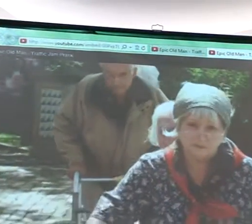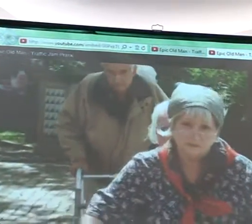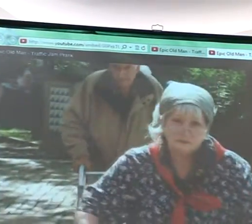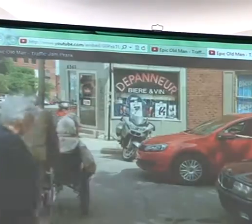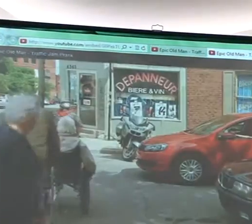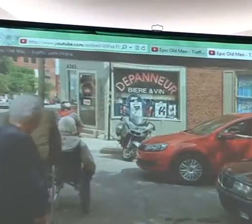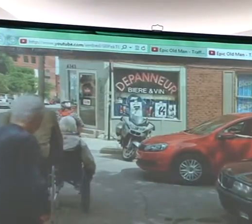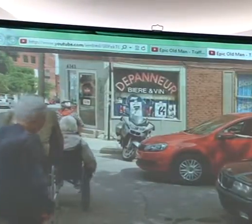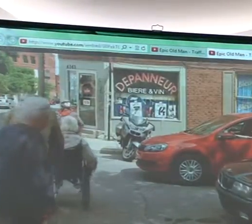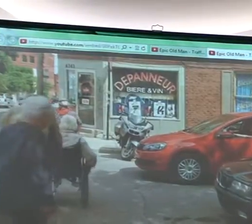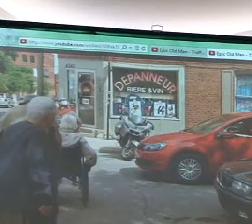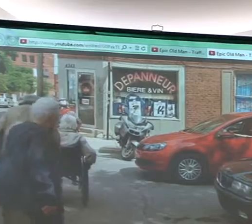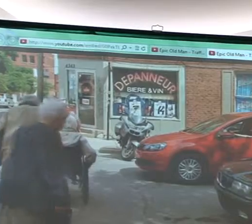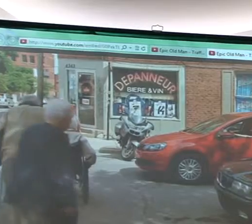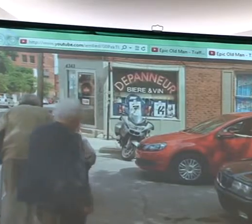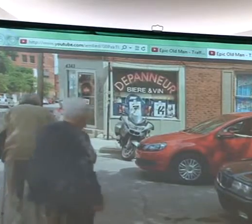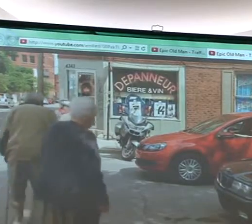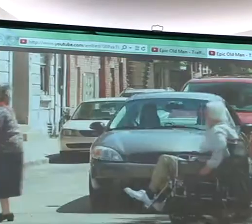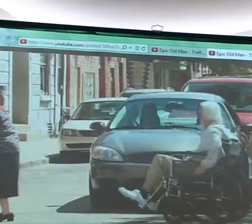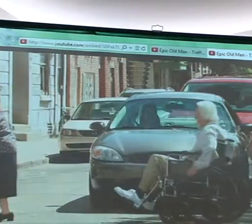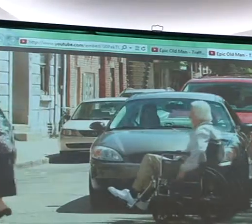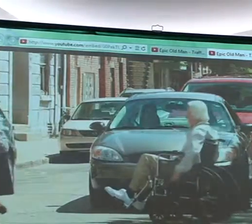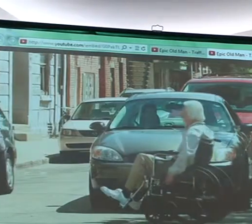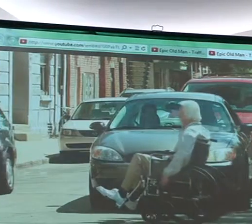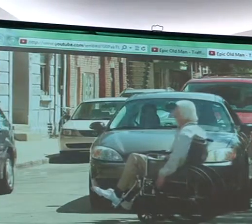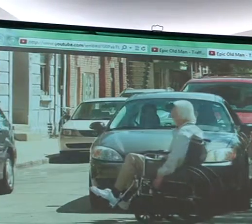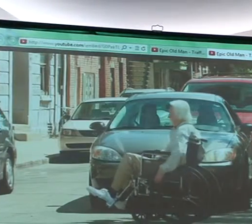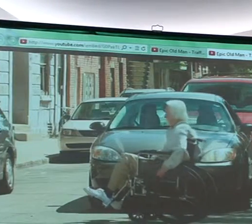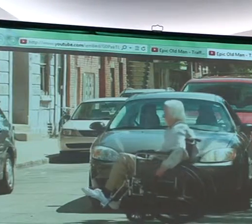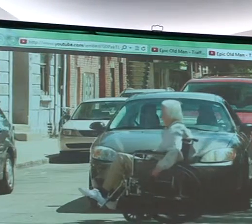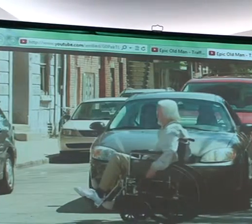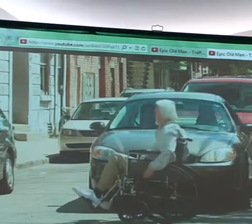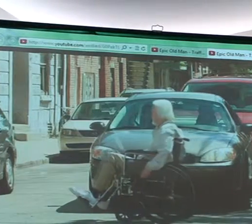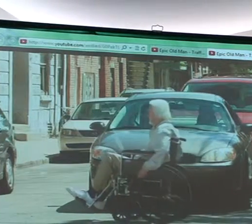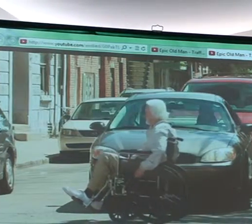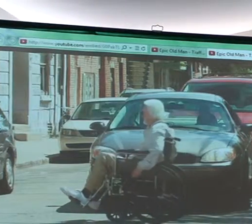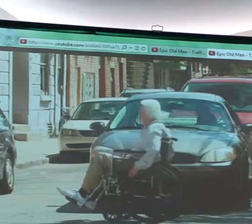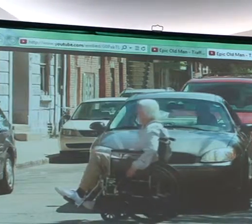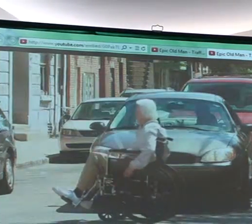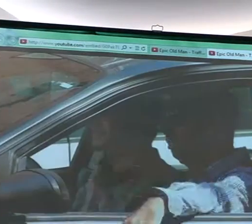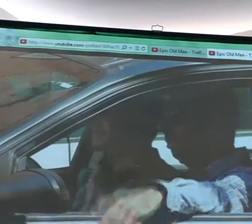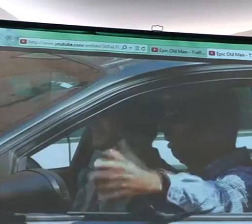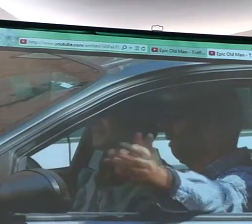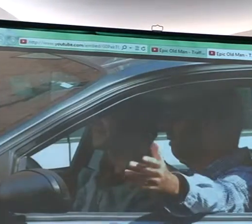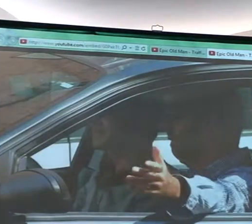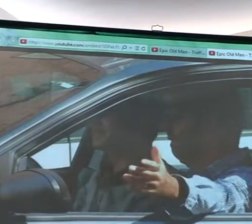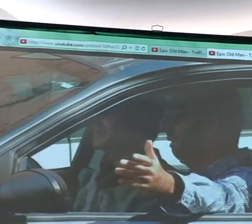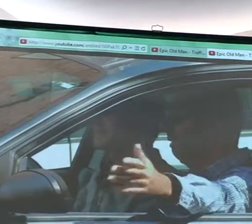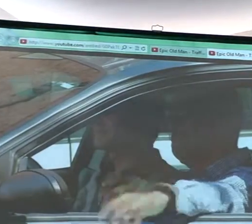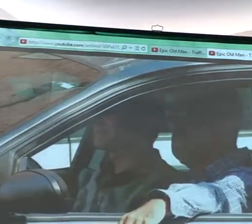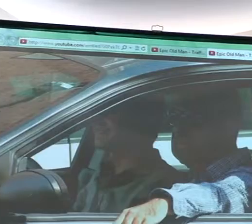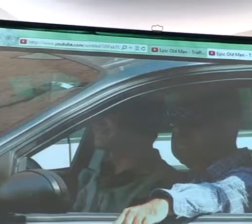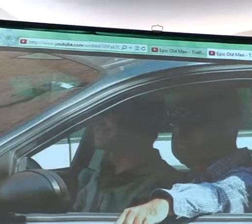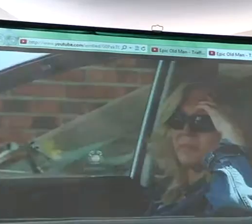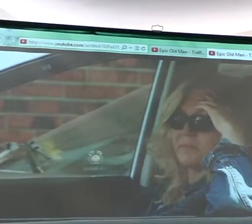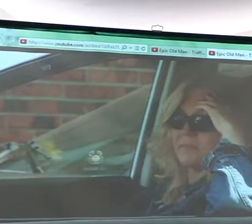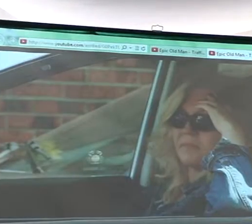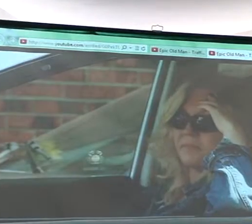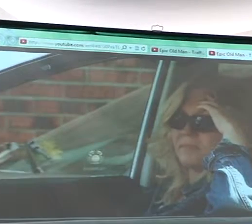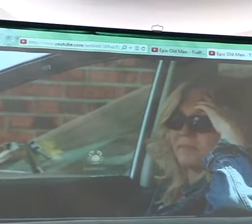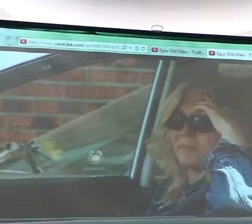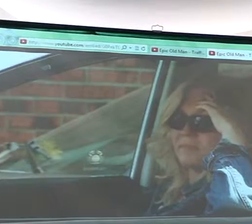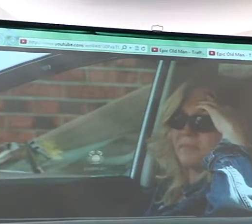Comandador, uma senhora comandadora, aí um com roda, cadeira de rodas atrás, aí vem